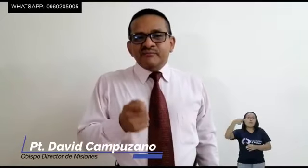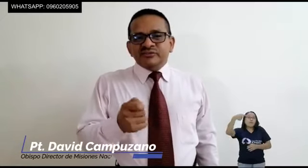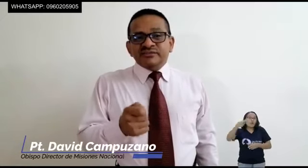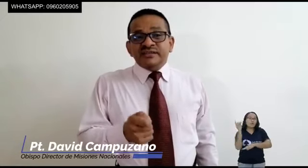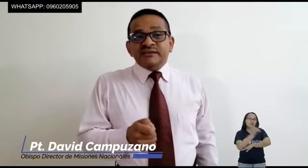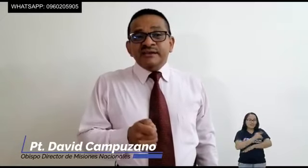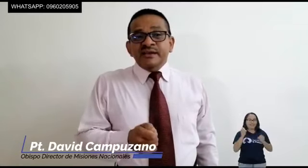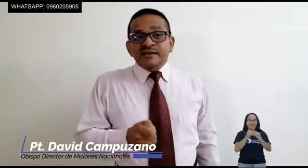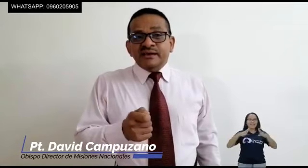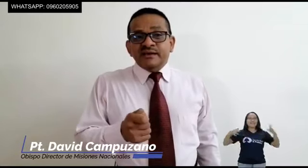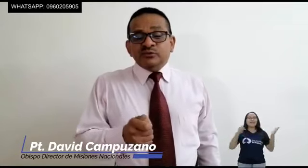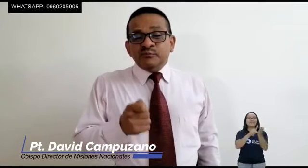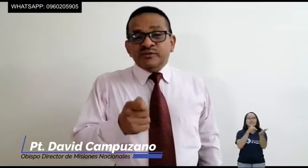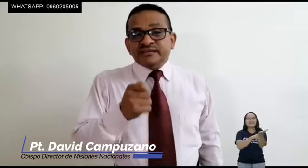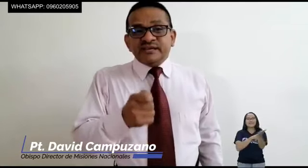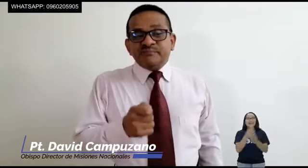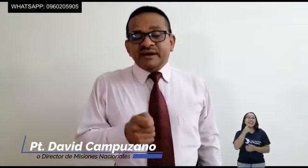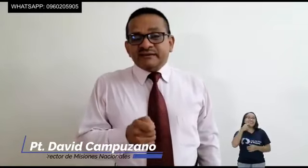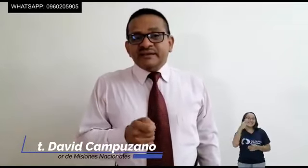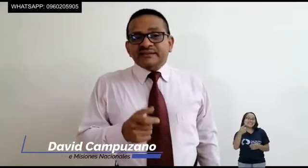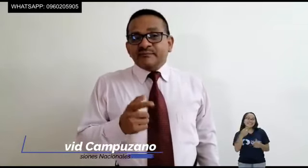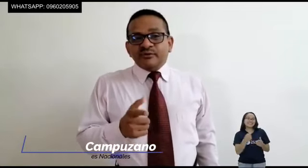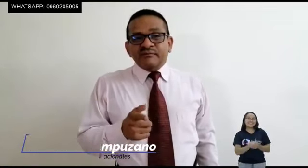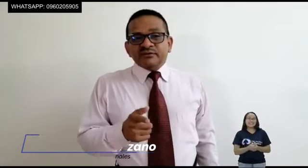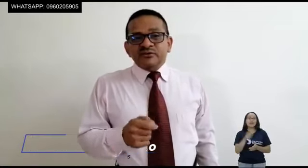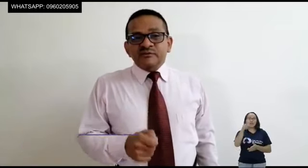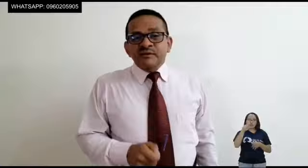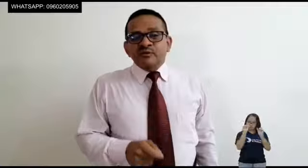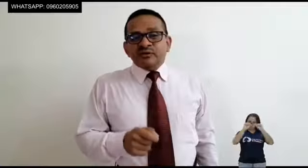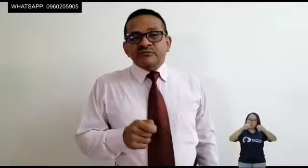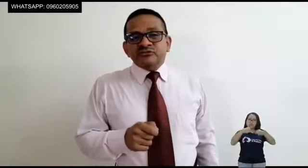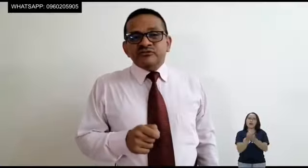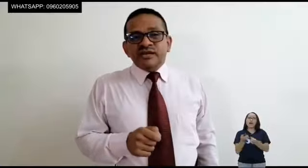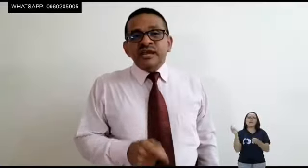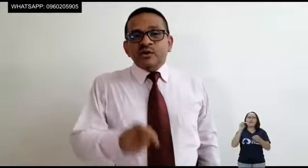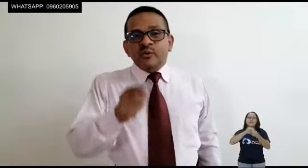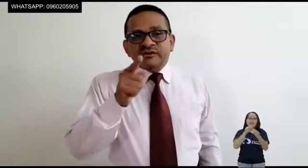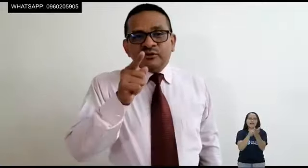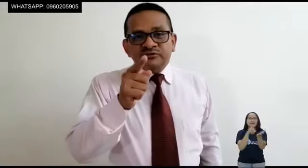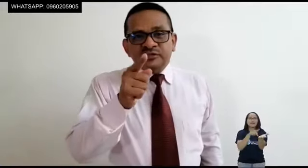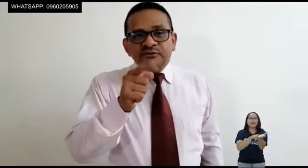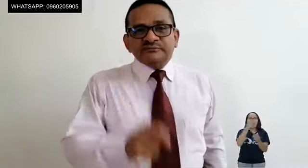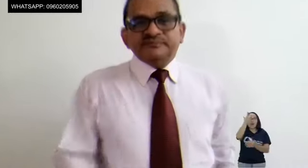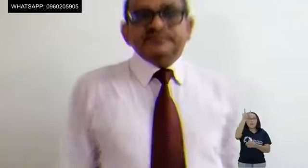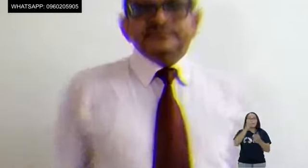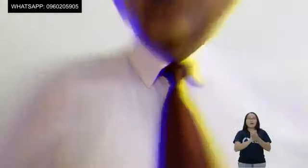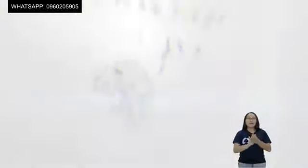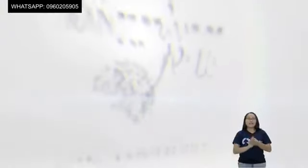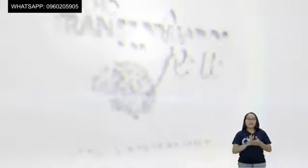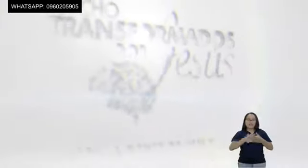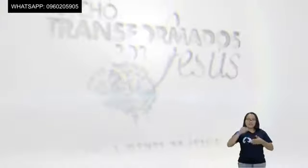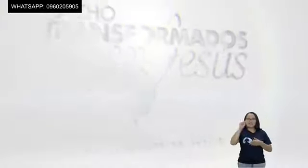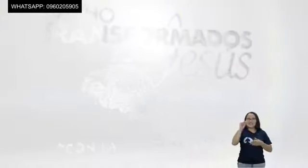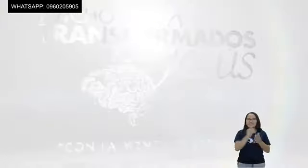aire. Queremos decir que tú puedes ser parte de esta programación porque Misiones cuenta contigo.